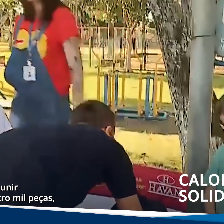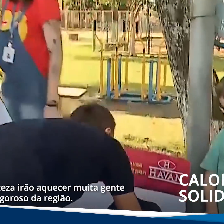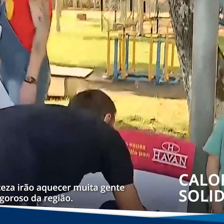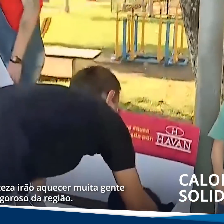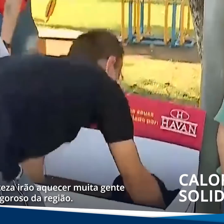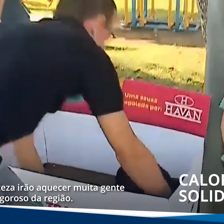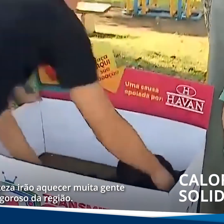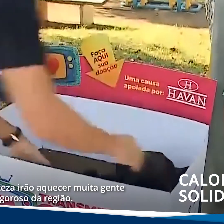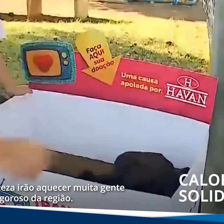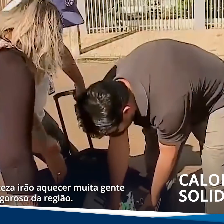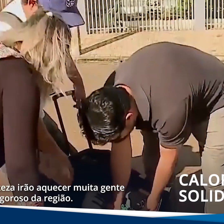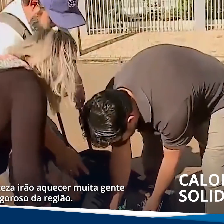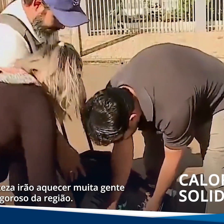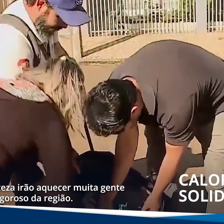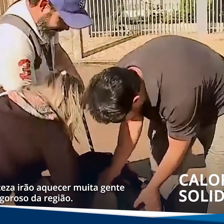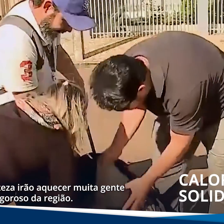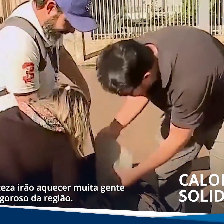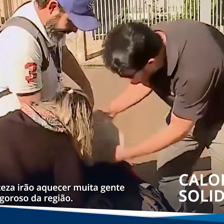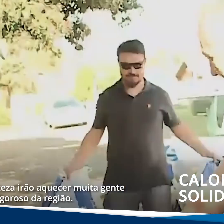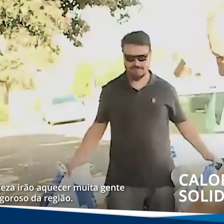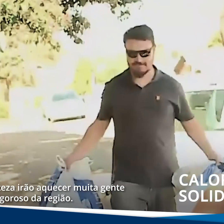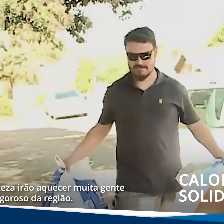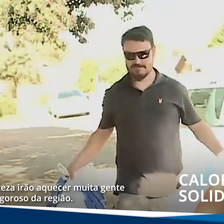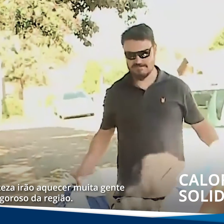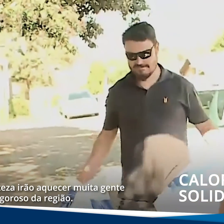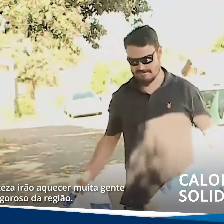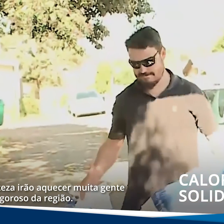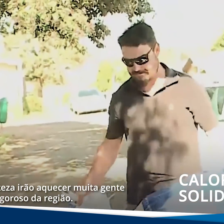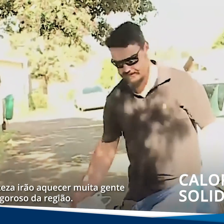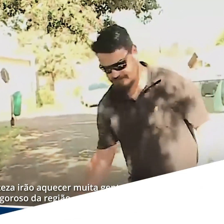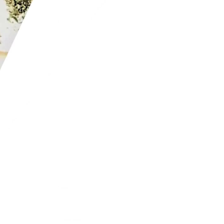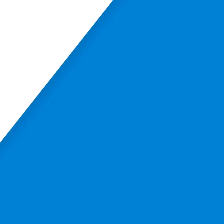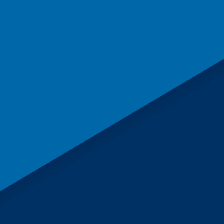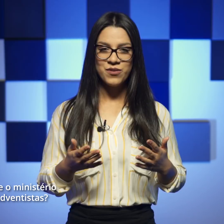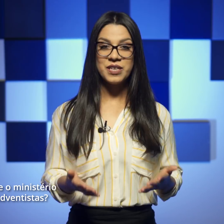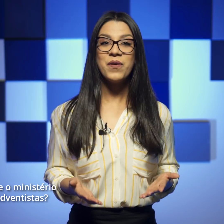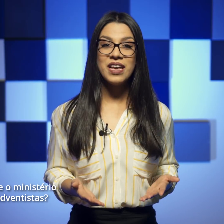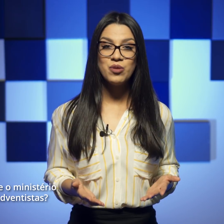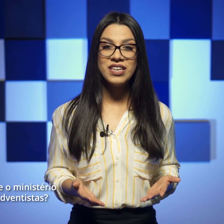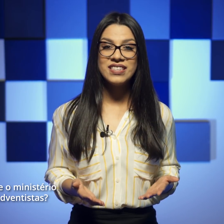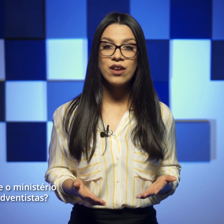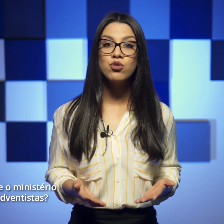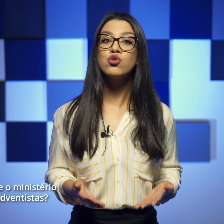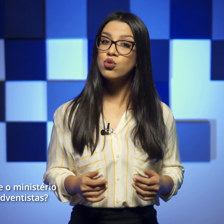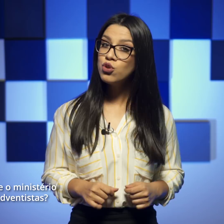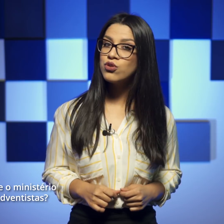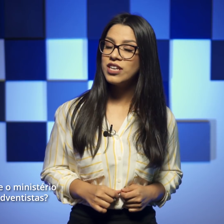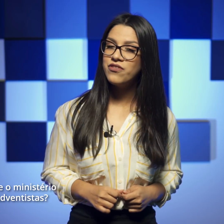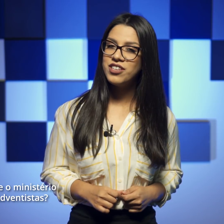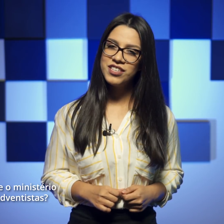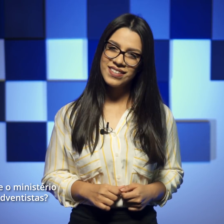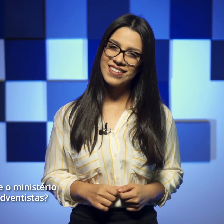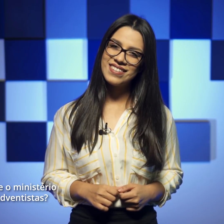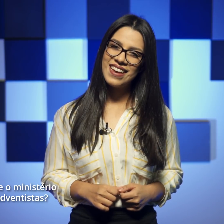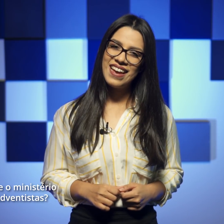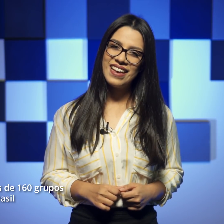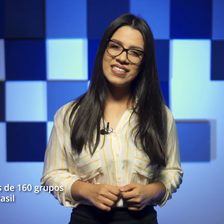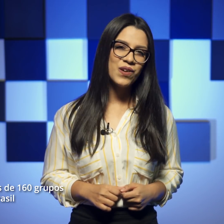que com certeza irão aquecer muita gente no inverno rigoroso da região. Você conhece o Ministério dos Surdos Adventistas? Eles são